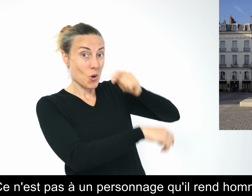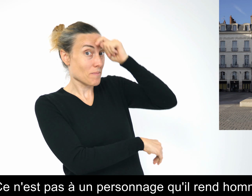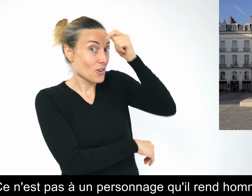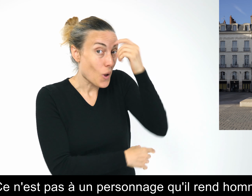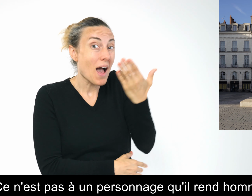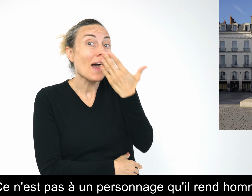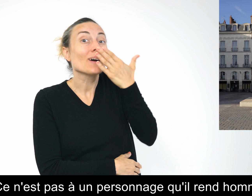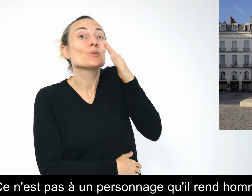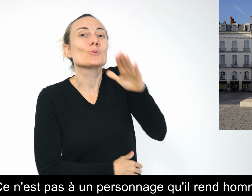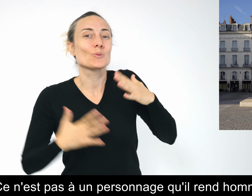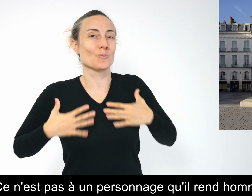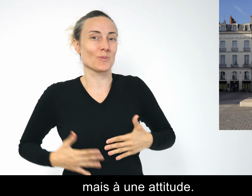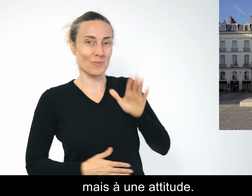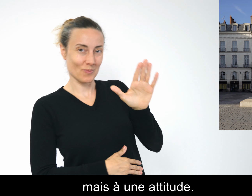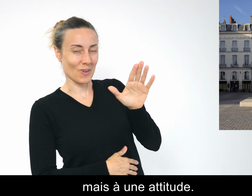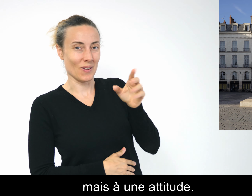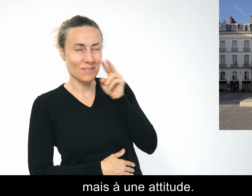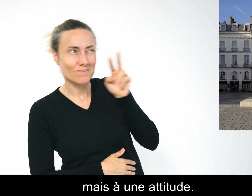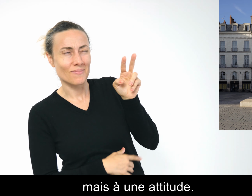qui le rend hommage mais il a une attitude